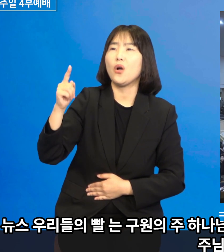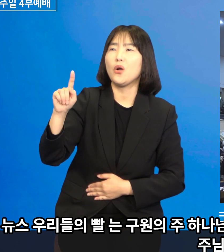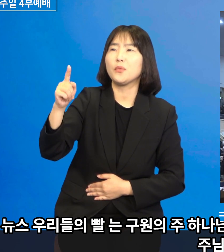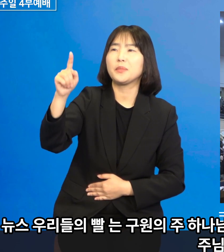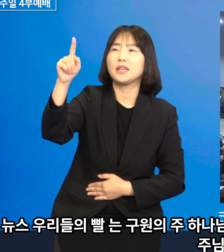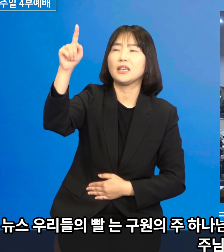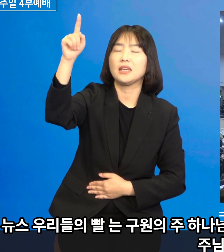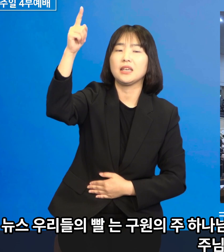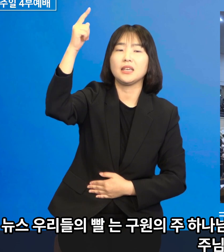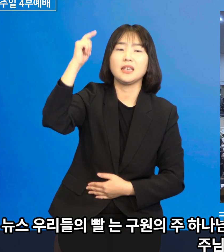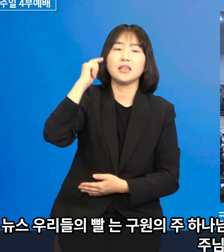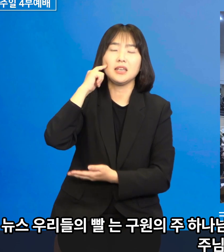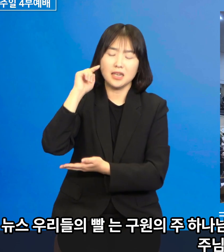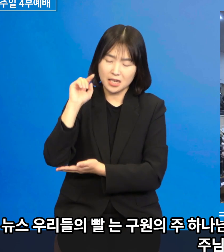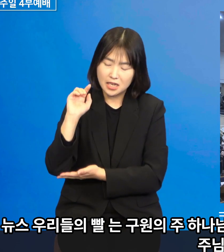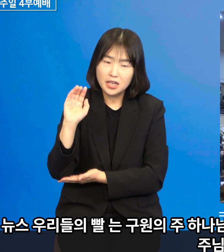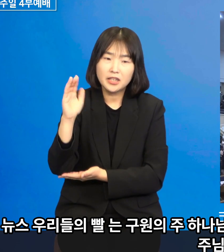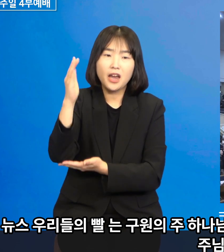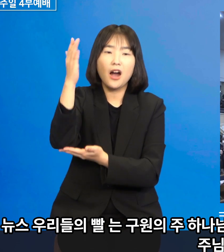높이